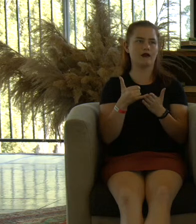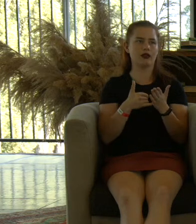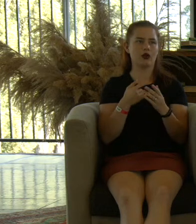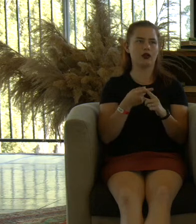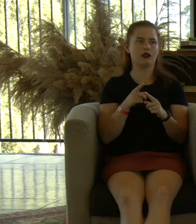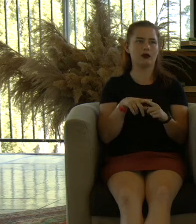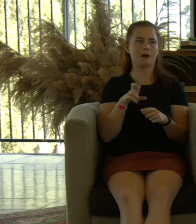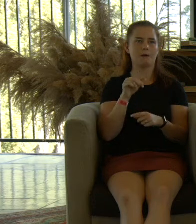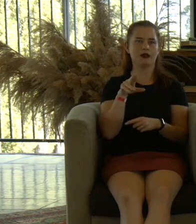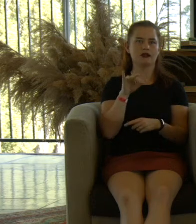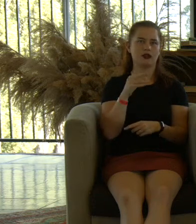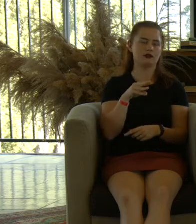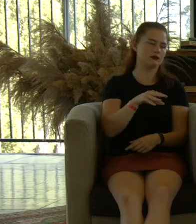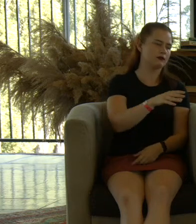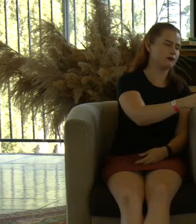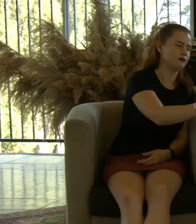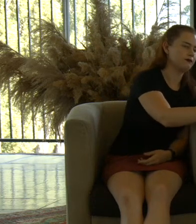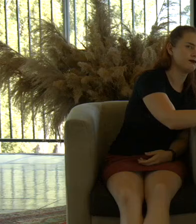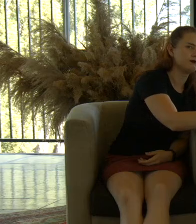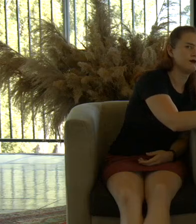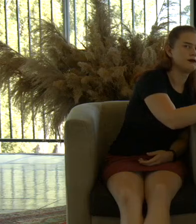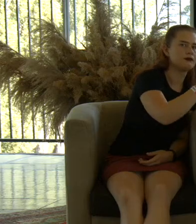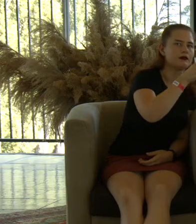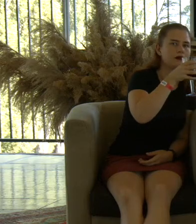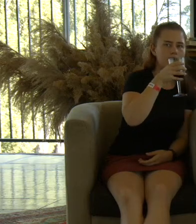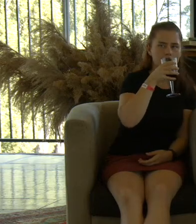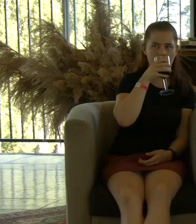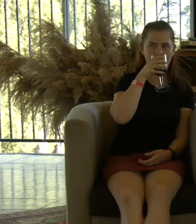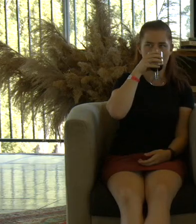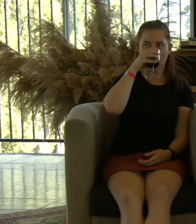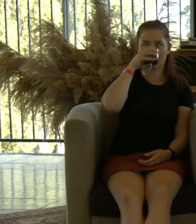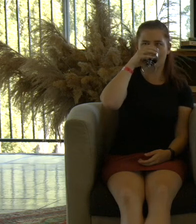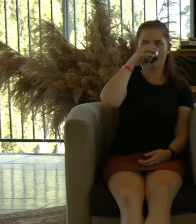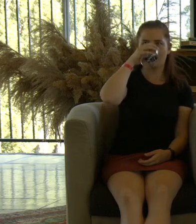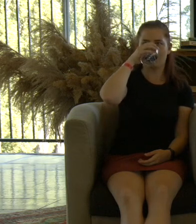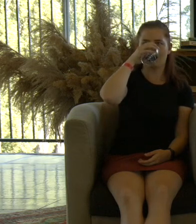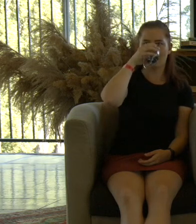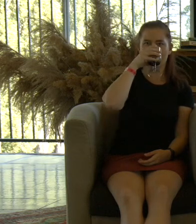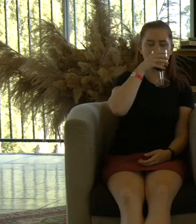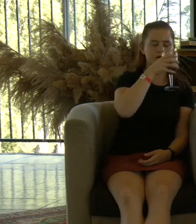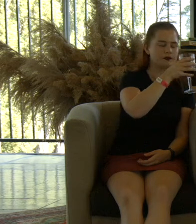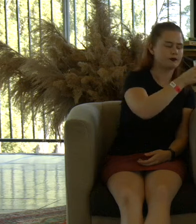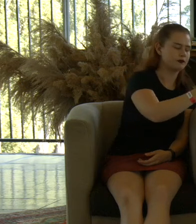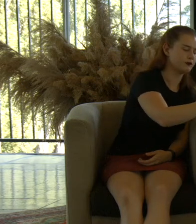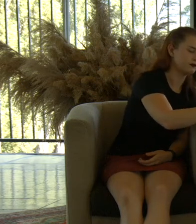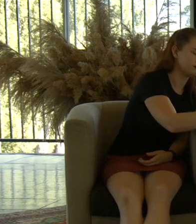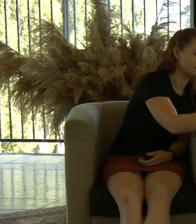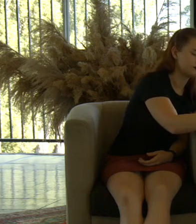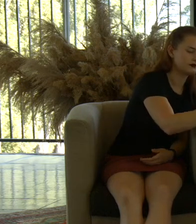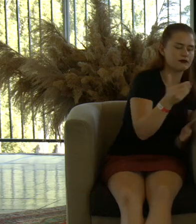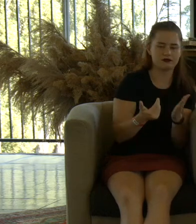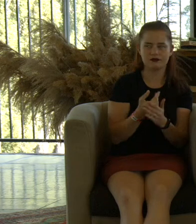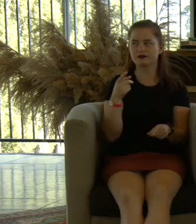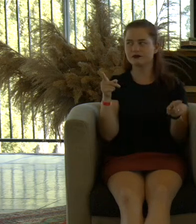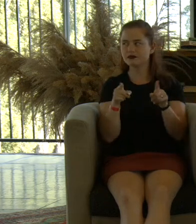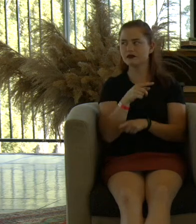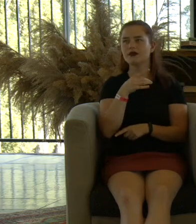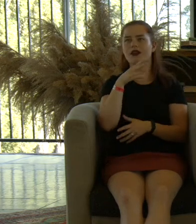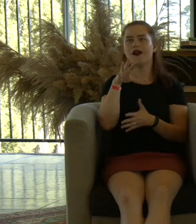Это эркоцители. Да, это чистые эркоцители. Опять же, виноделие в любом месте, в любом